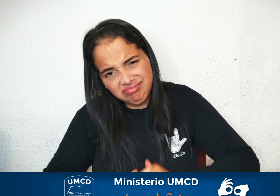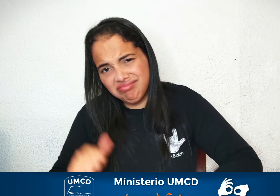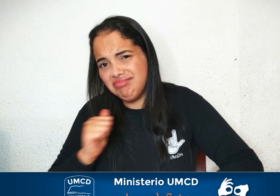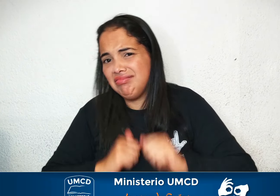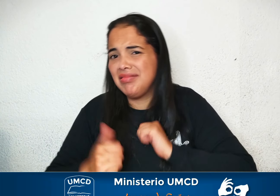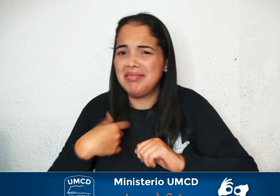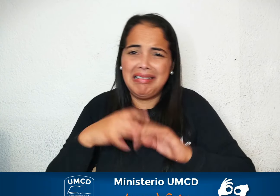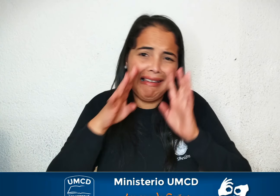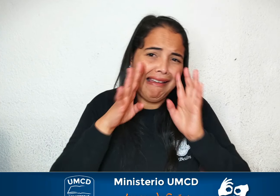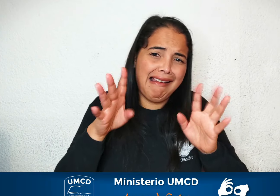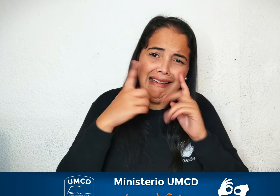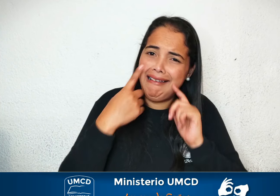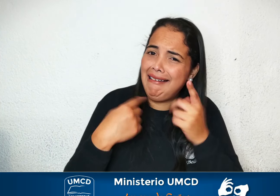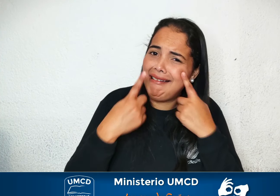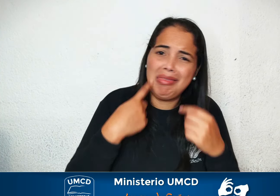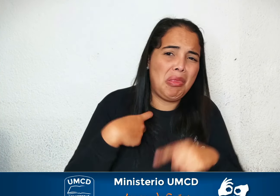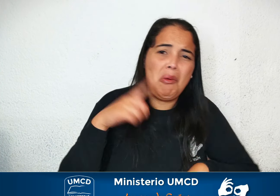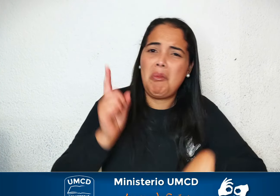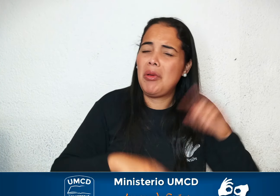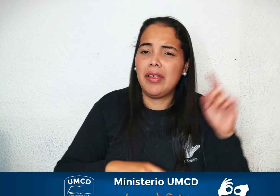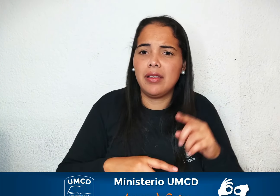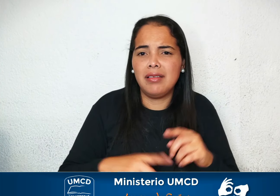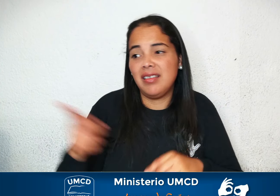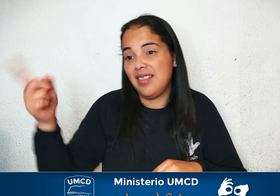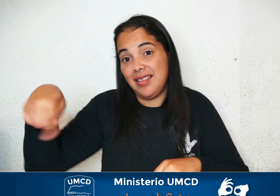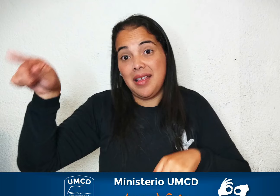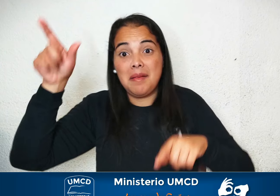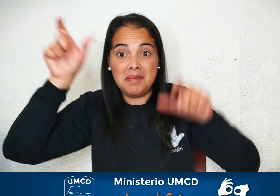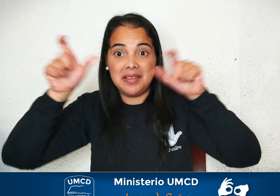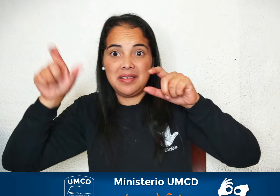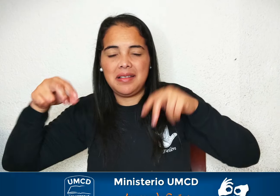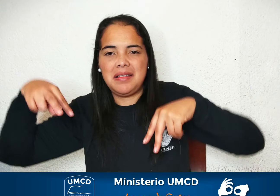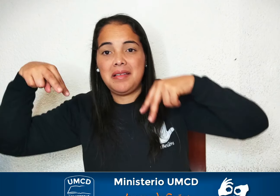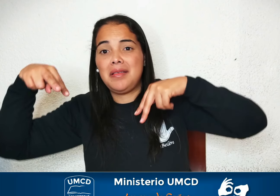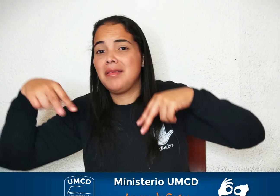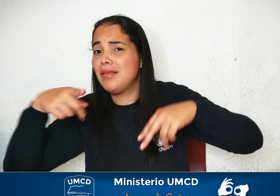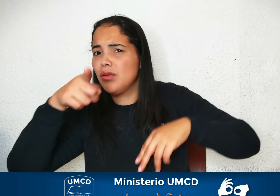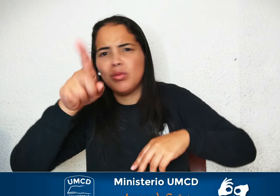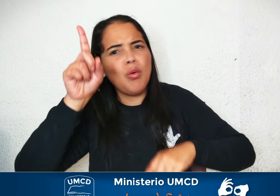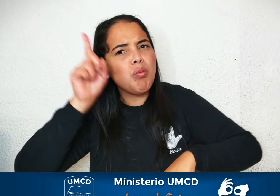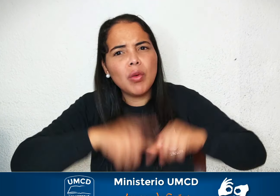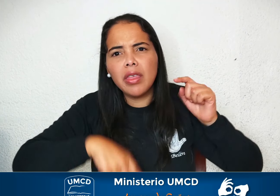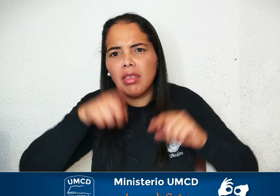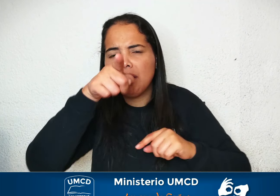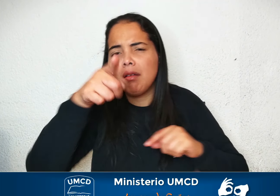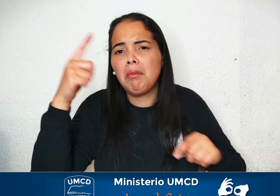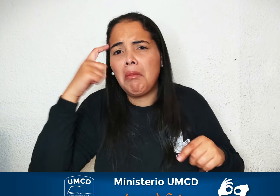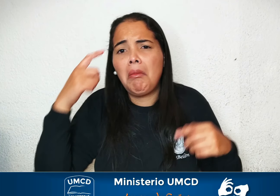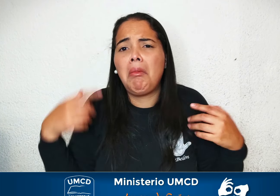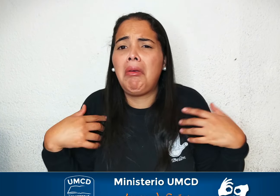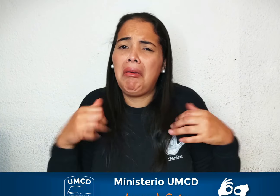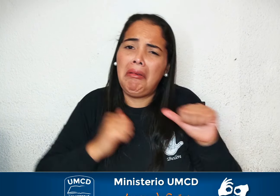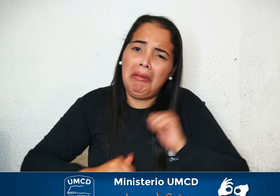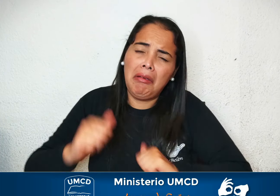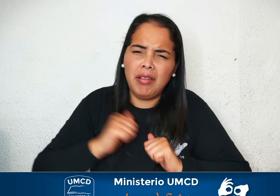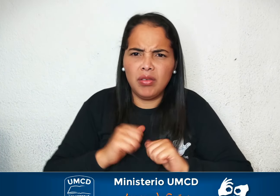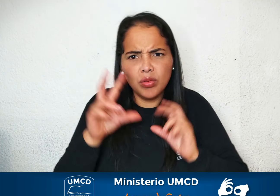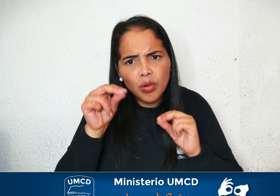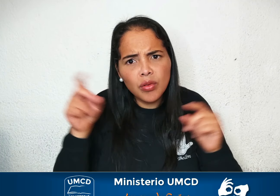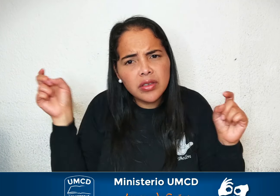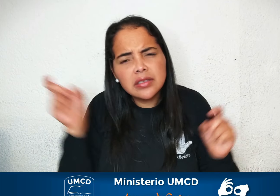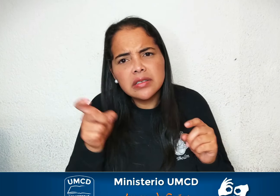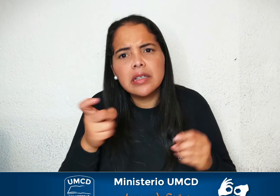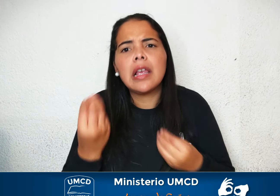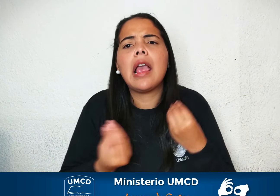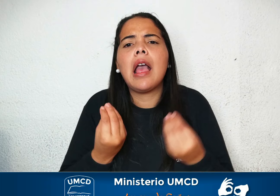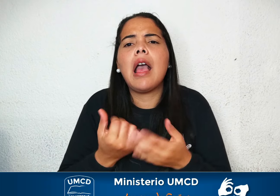a lamentarse y a llorar. Y los levitas se levantan y les dicen, no es la manera como tenemos que responder. Vamos